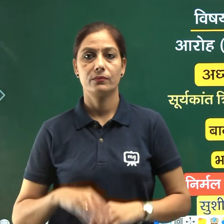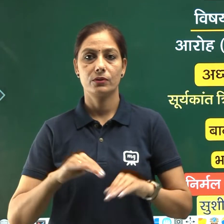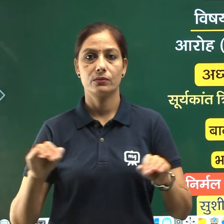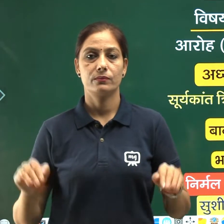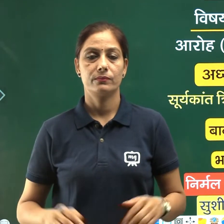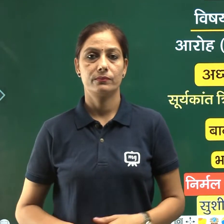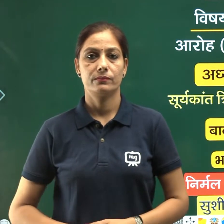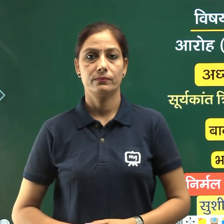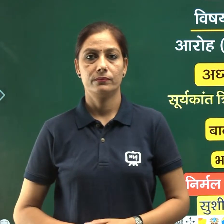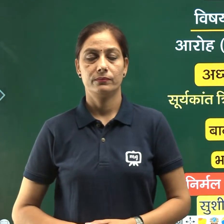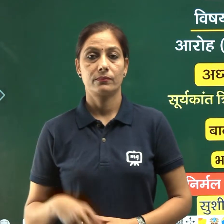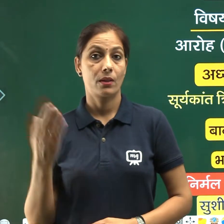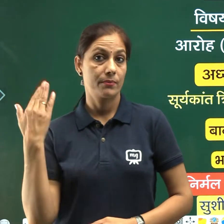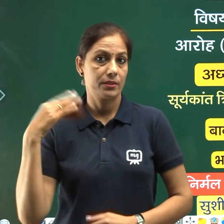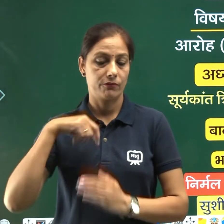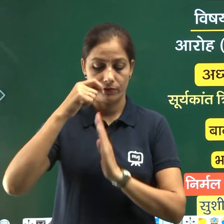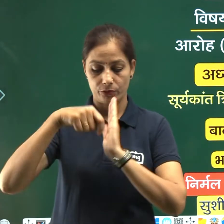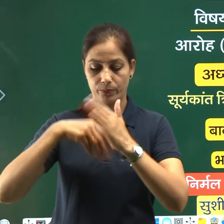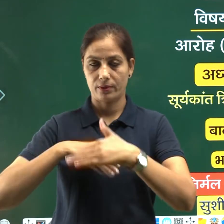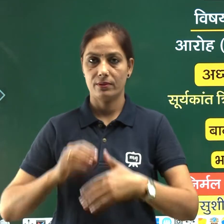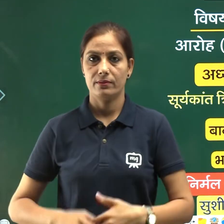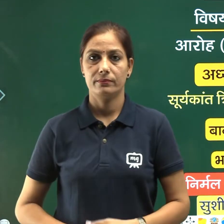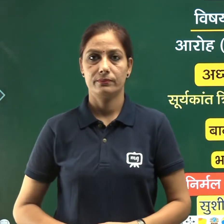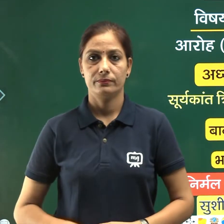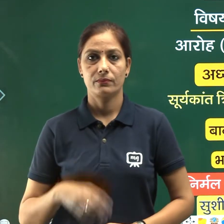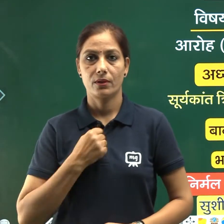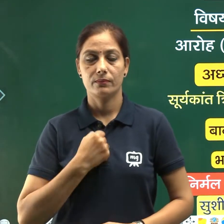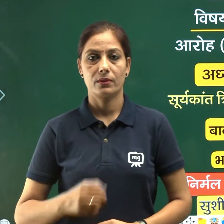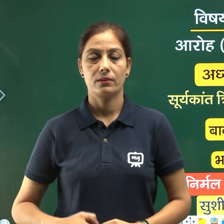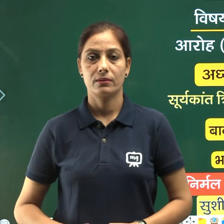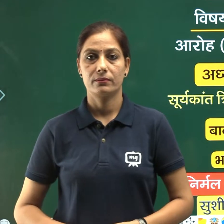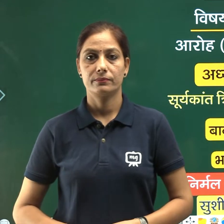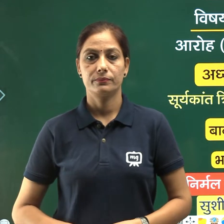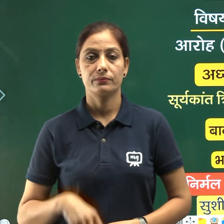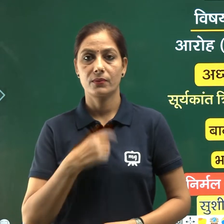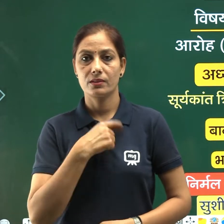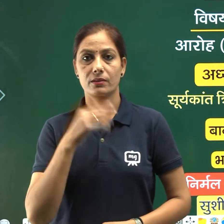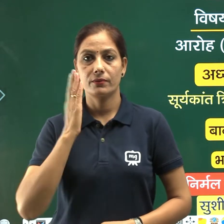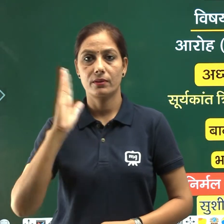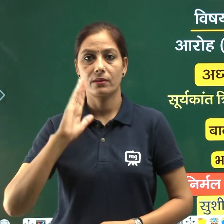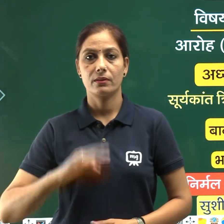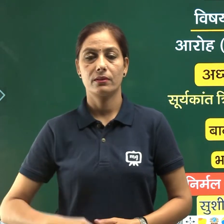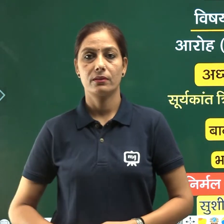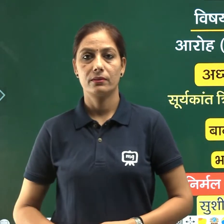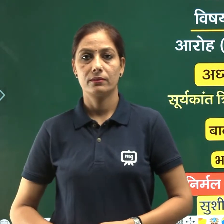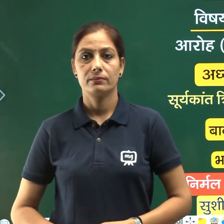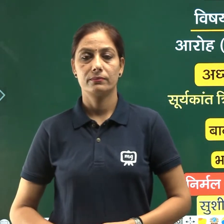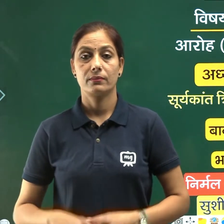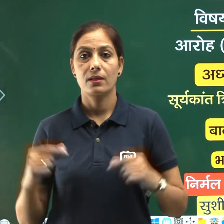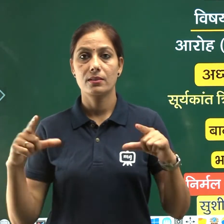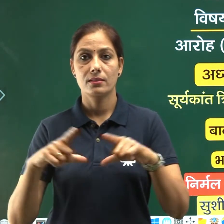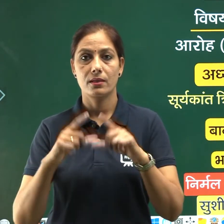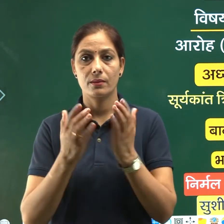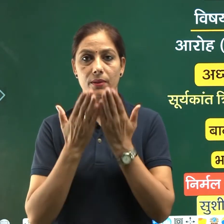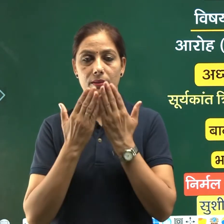बच्चों, पिछले वीडियो में हमने इस कविता का सार